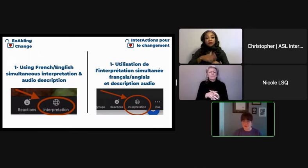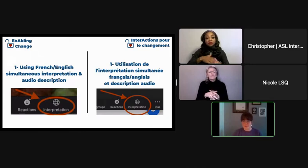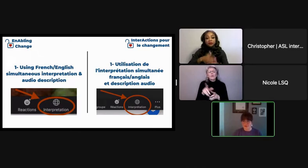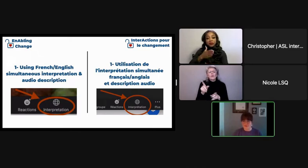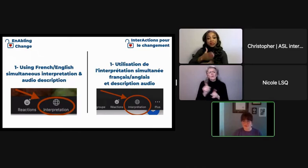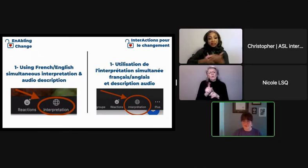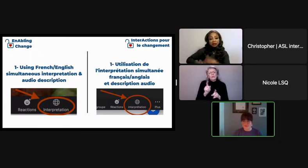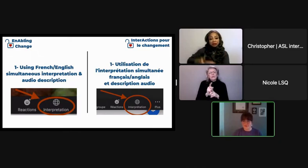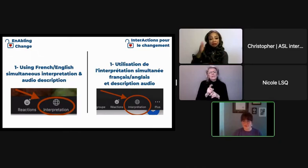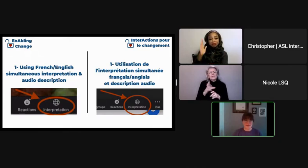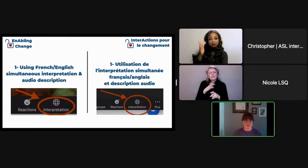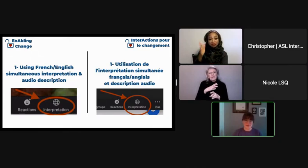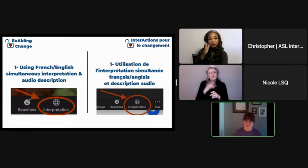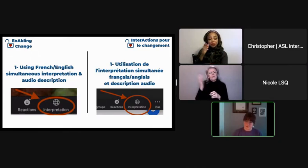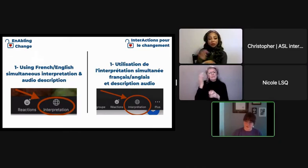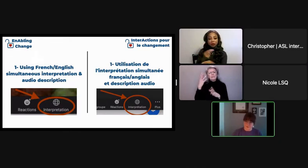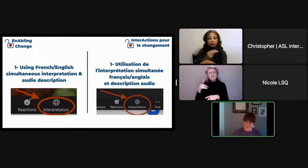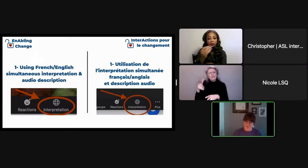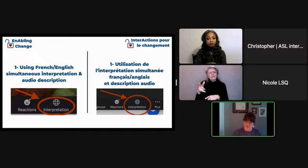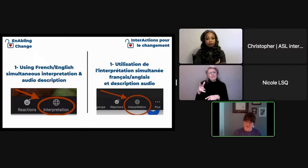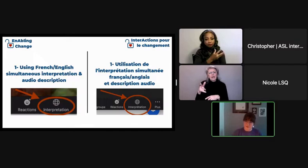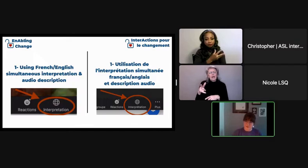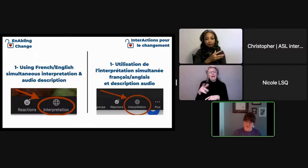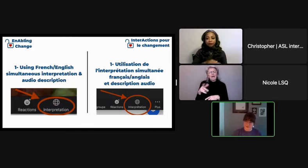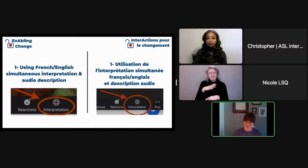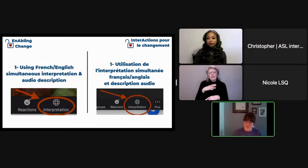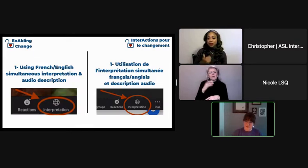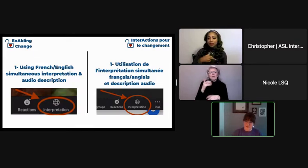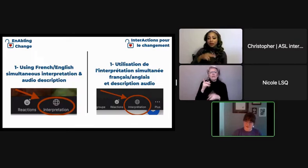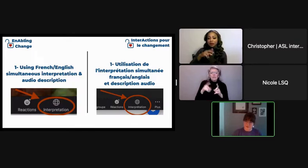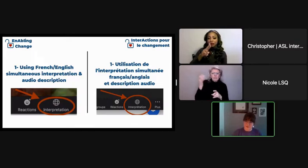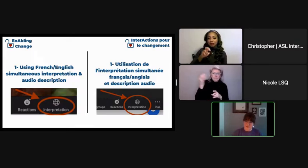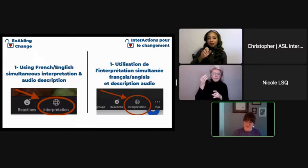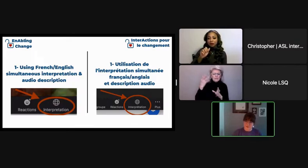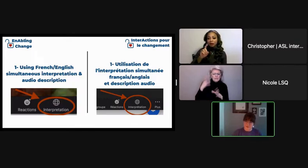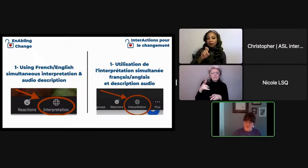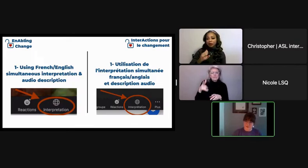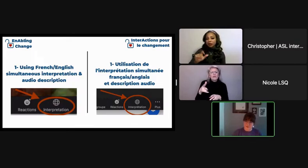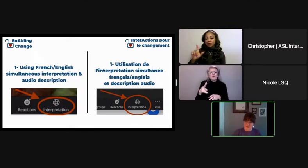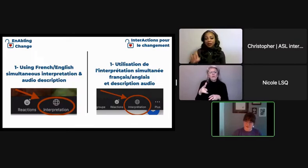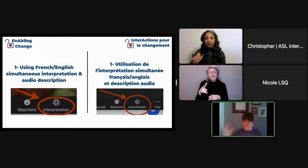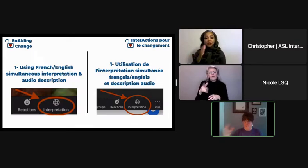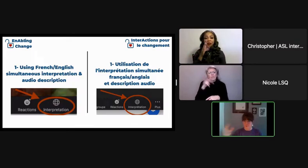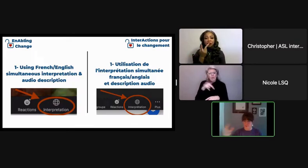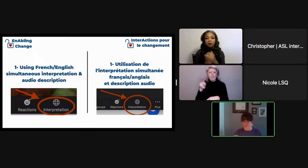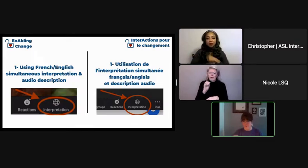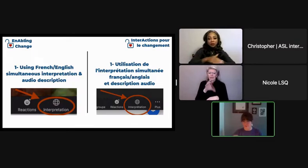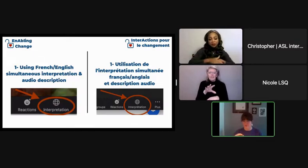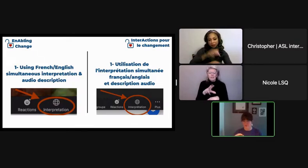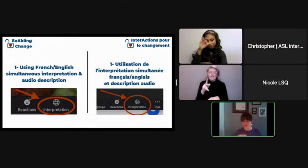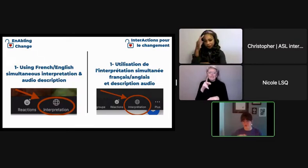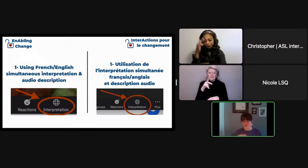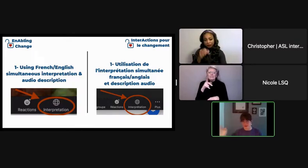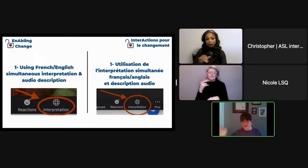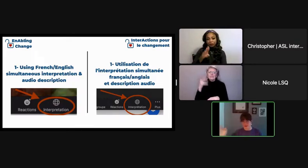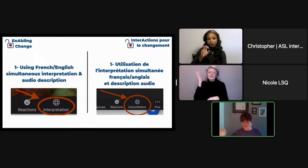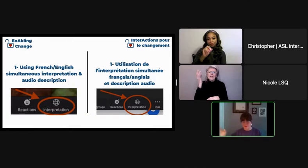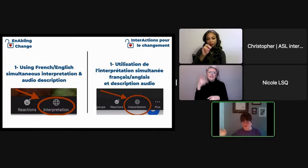noter que certains de nos présentateurs vont avoir des présentations PowerPoint. Donc, la présentation de Laura